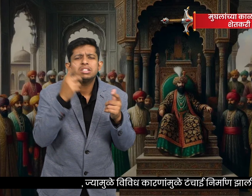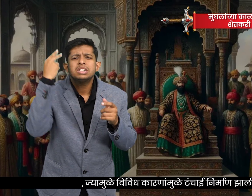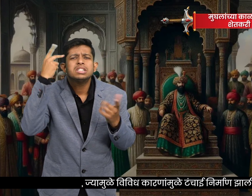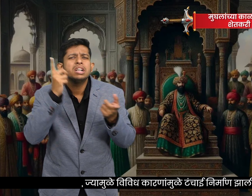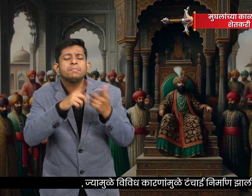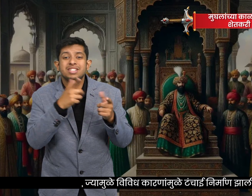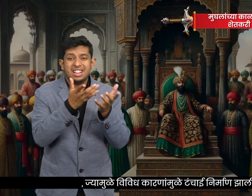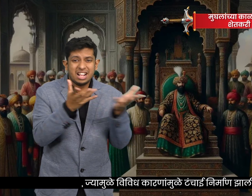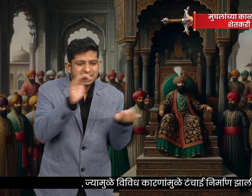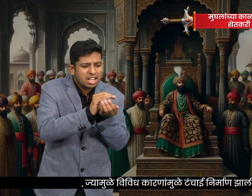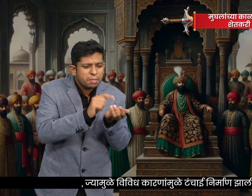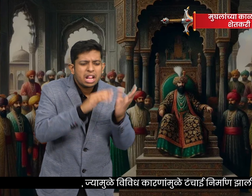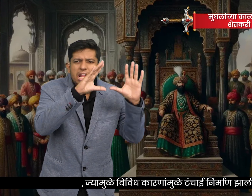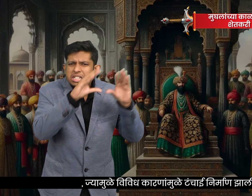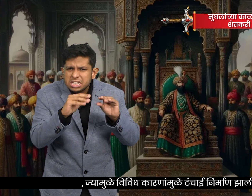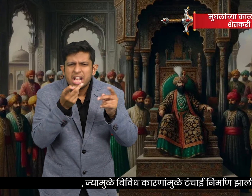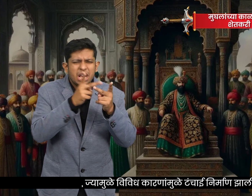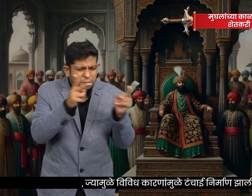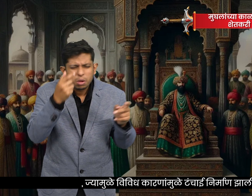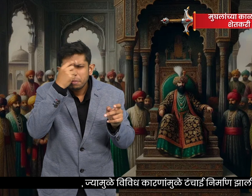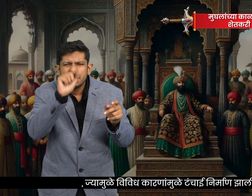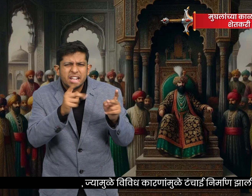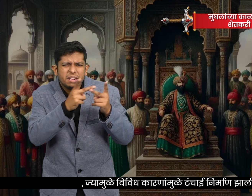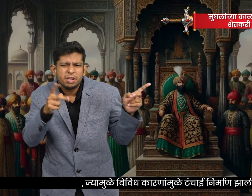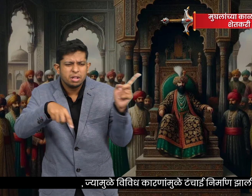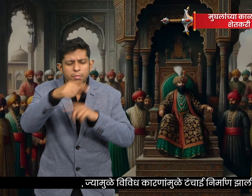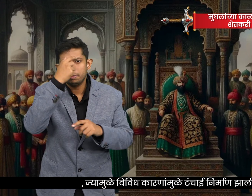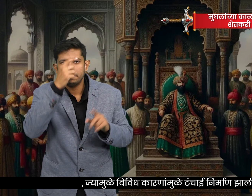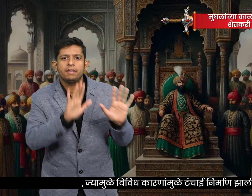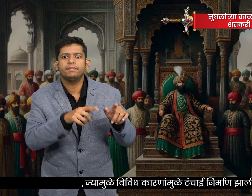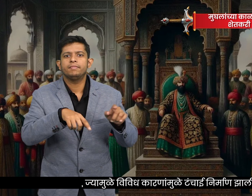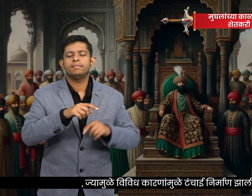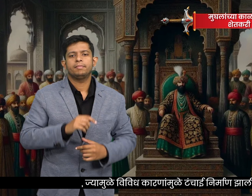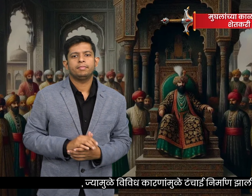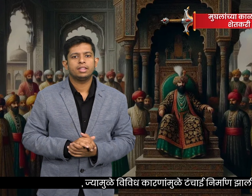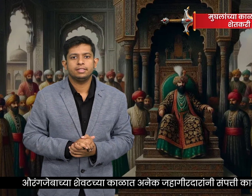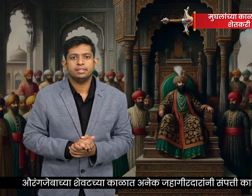विविध कारणांमुळे टंचाई निर्माण झाली.